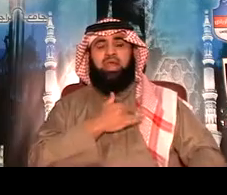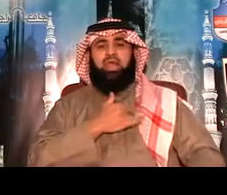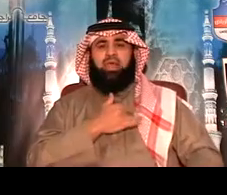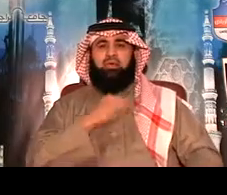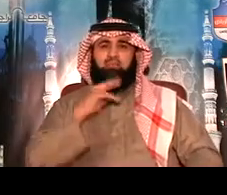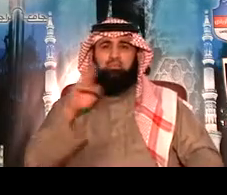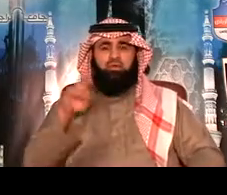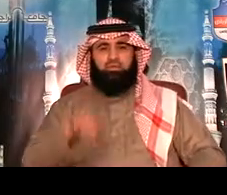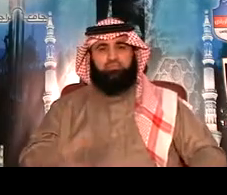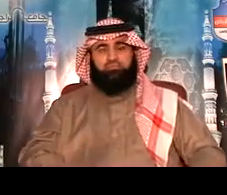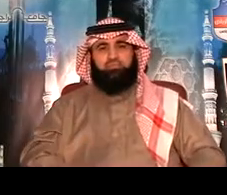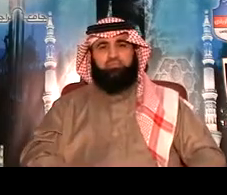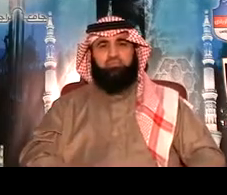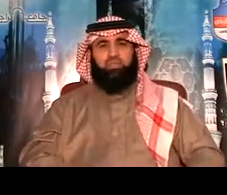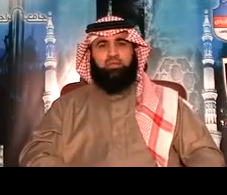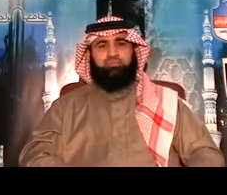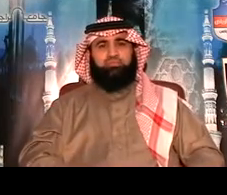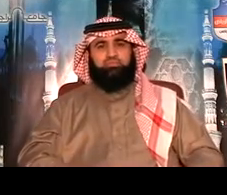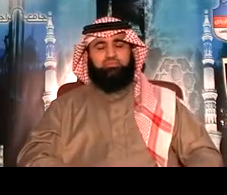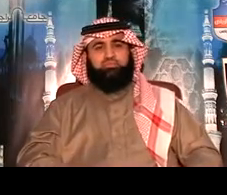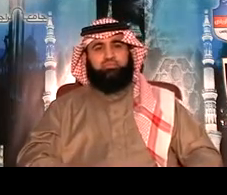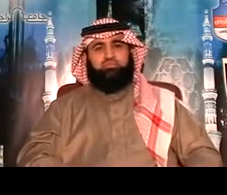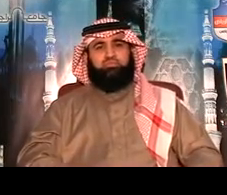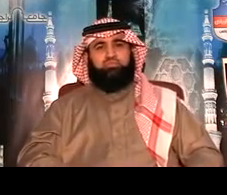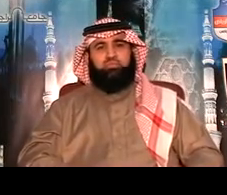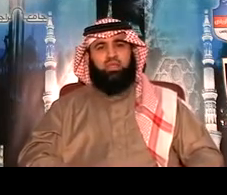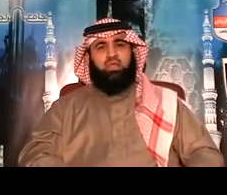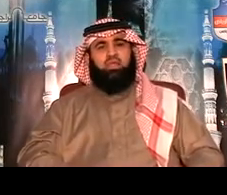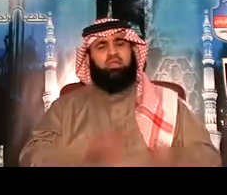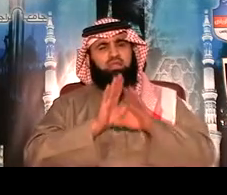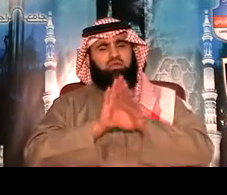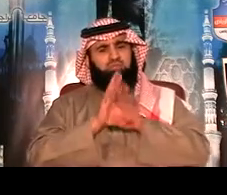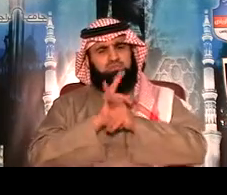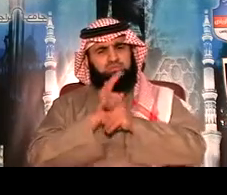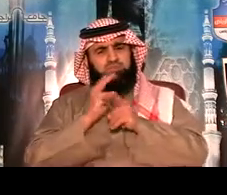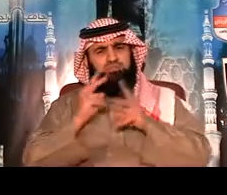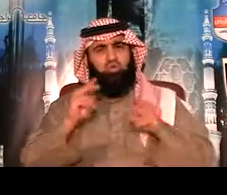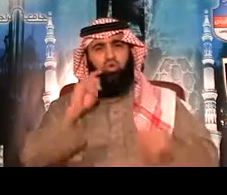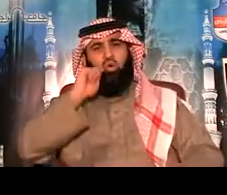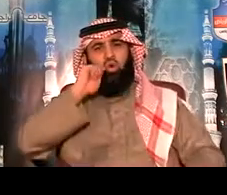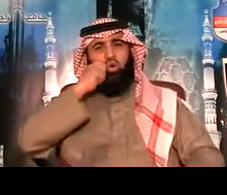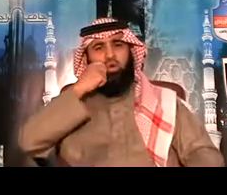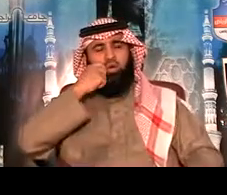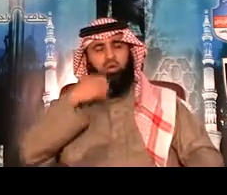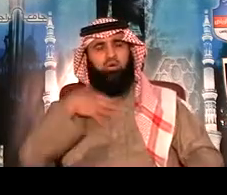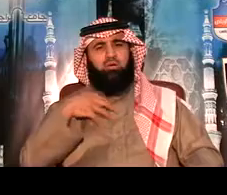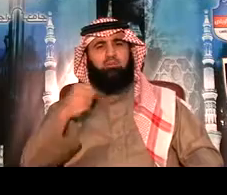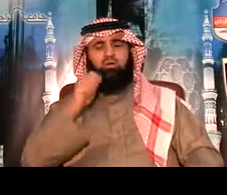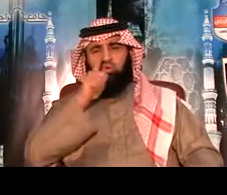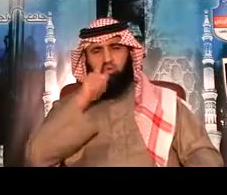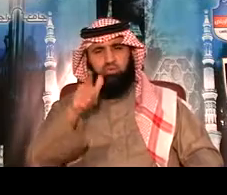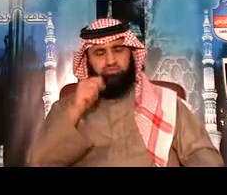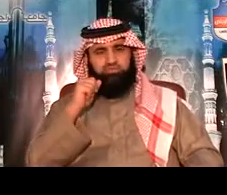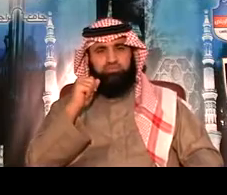والمقاصد والدوافع الكامنة وراءها. فعن عمر بن الخطاب رضي الله عنه قال: